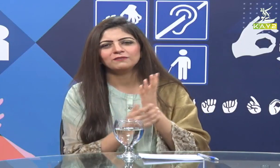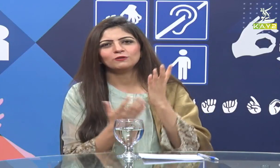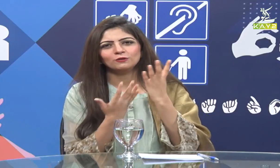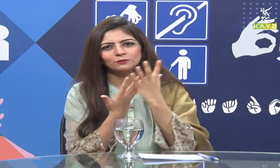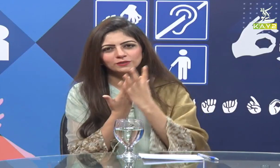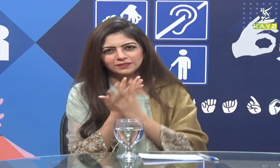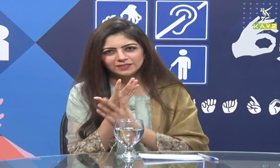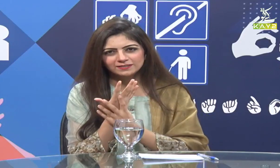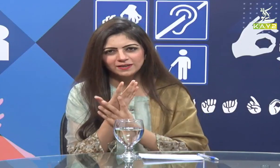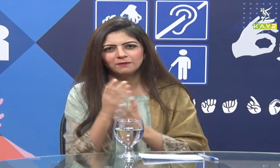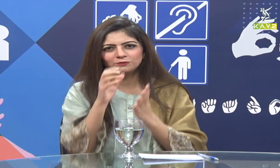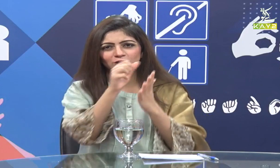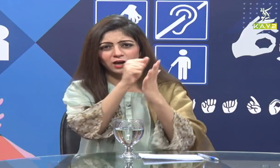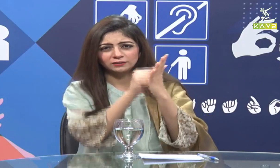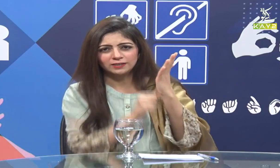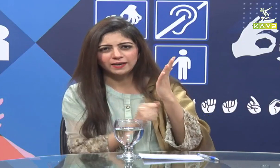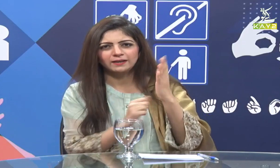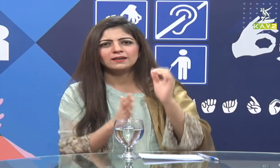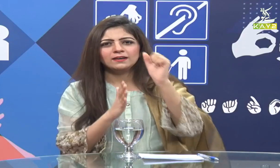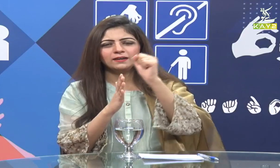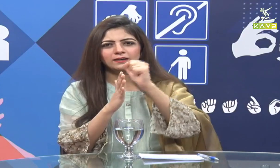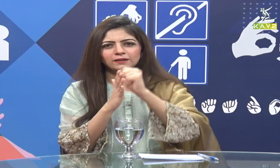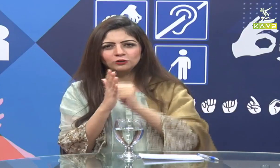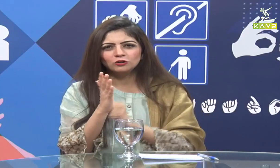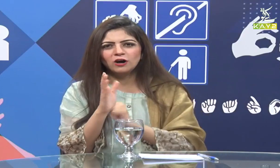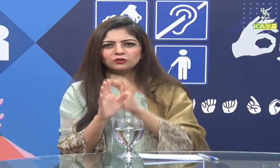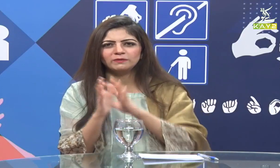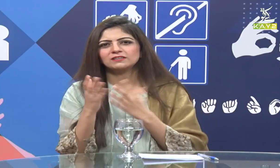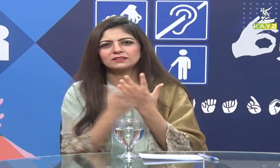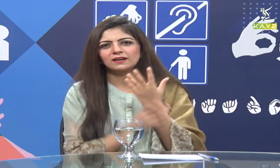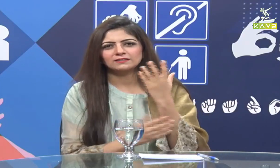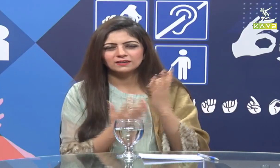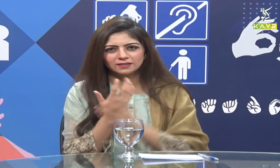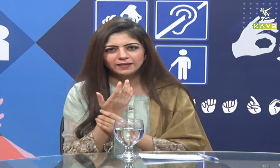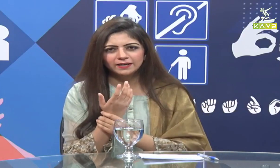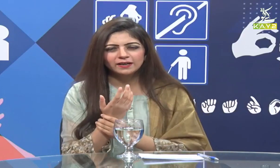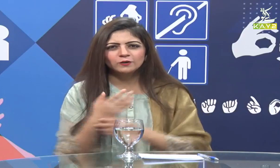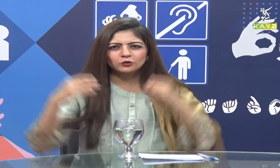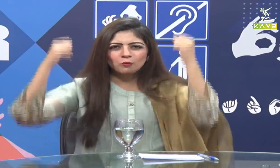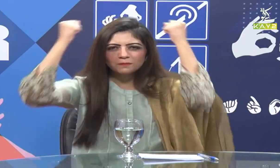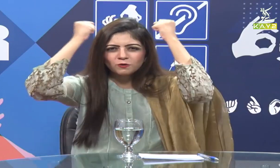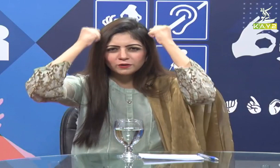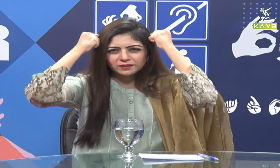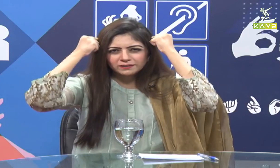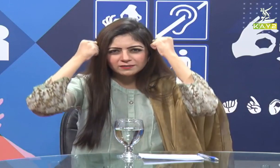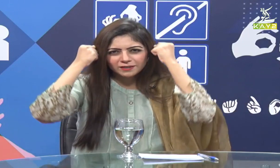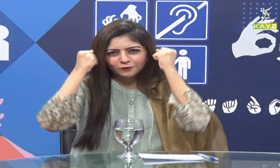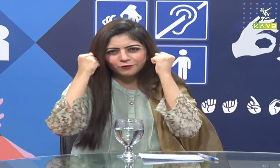वो जैसे हम चढ़ाते हैं दोनों हाथों पे, इसी तरह इसका साइन है। टोपी होगी, सर को